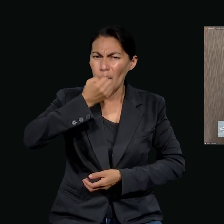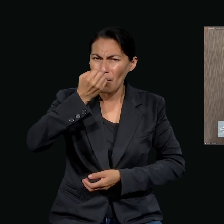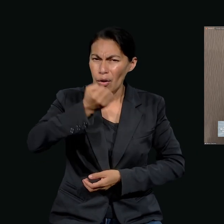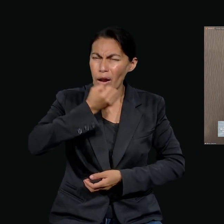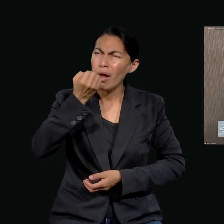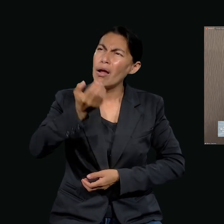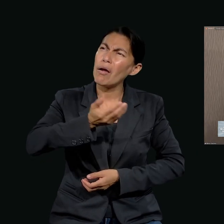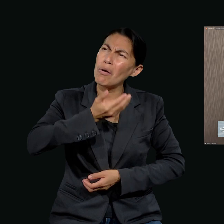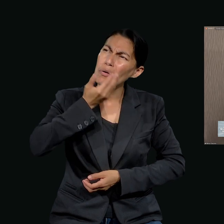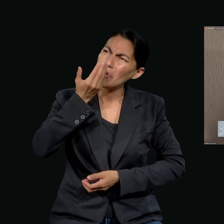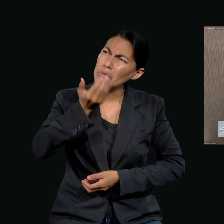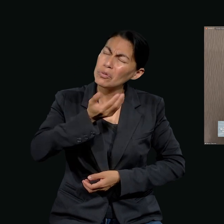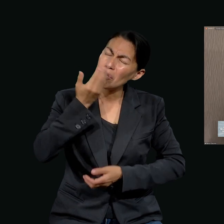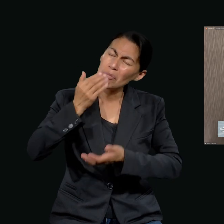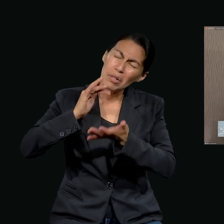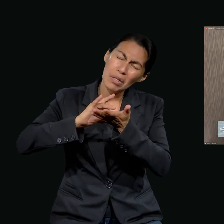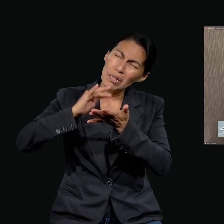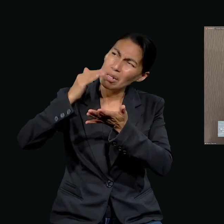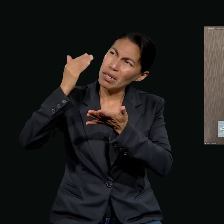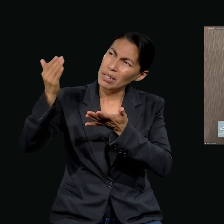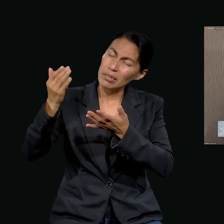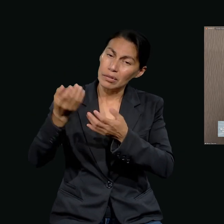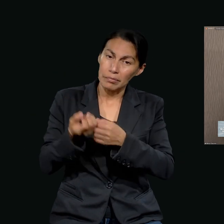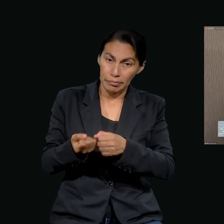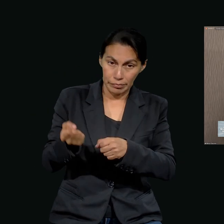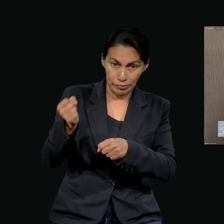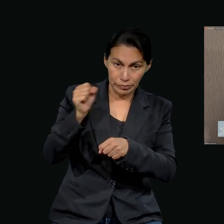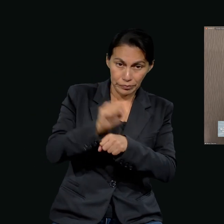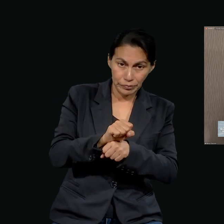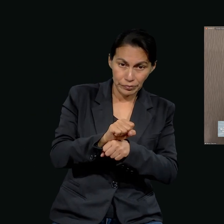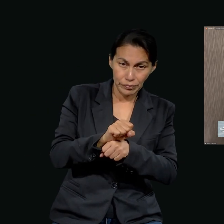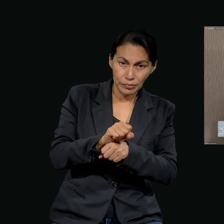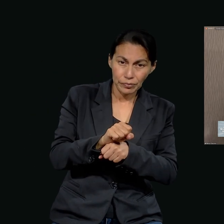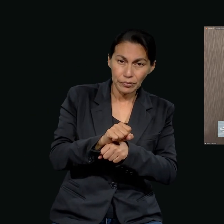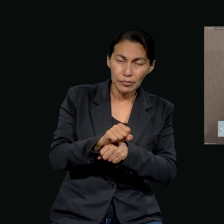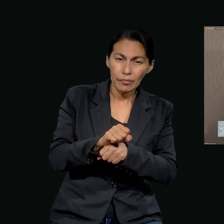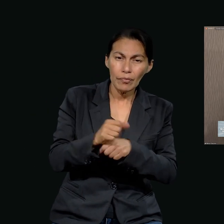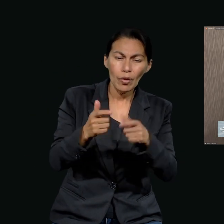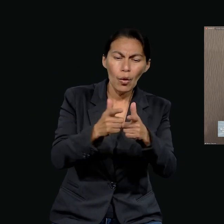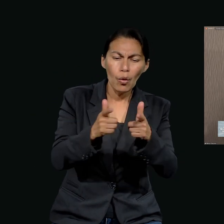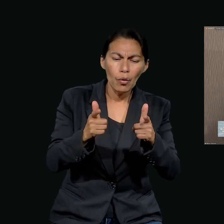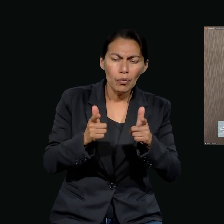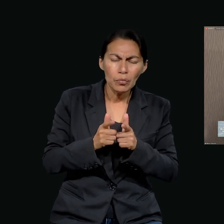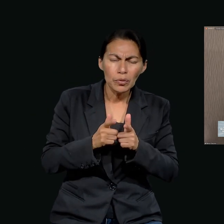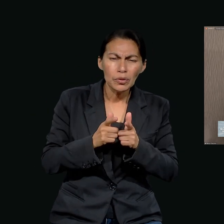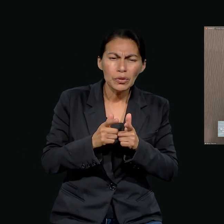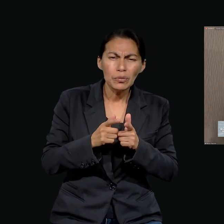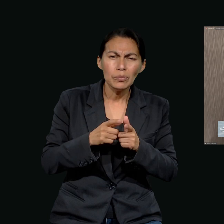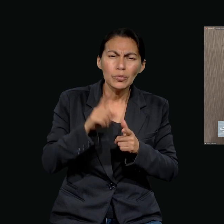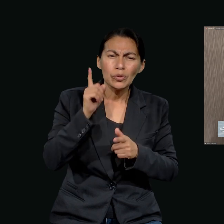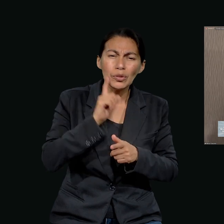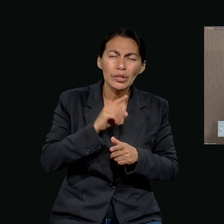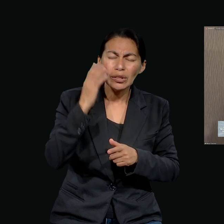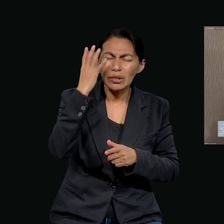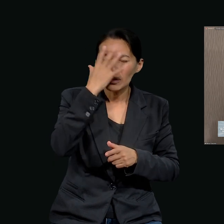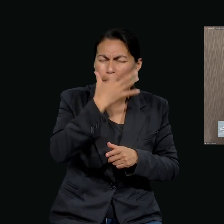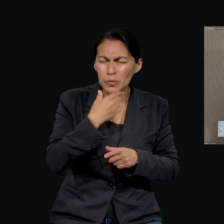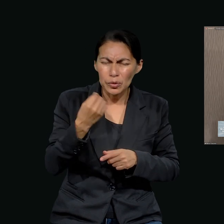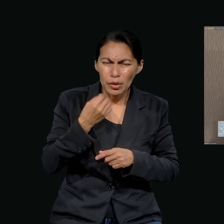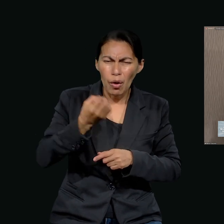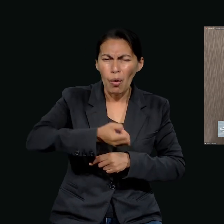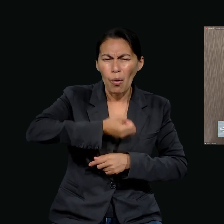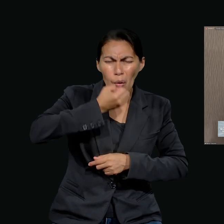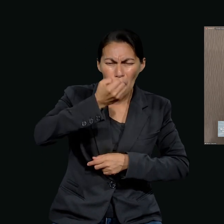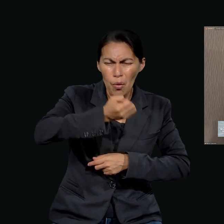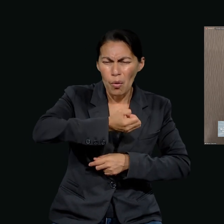y a darle gracias a Dios y durante toda la semana hay un grupo de hermosas damas, las guerreras de la